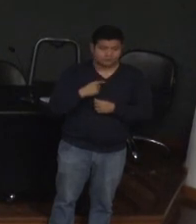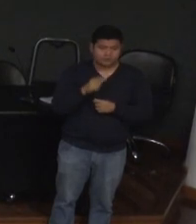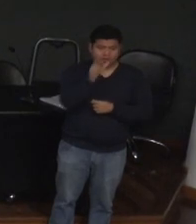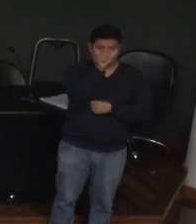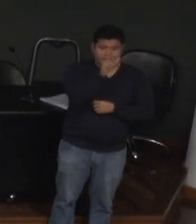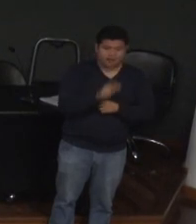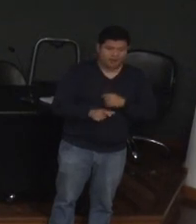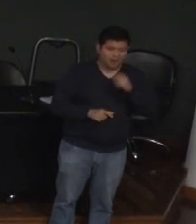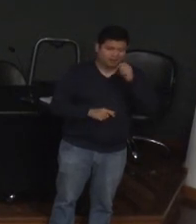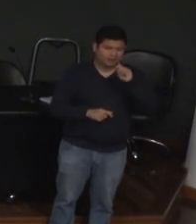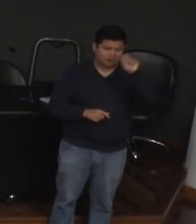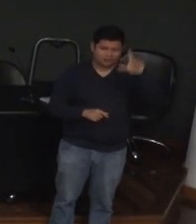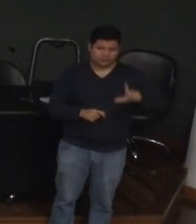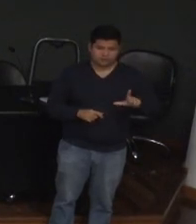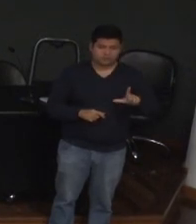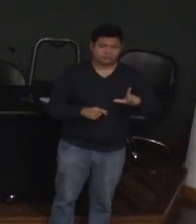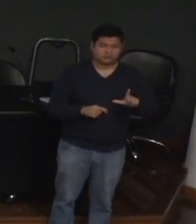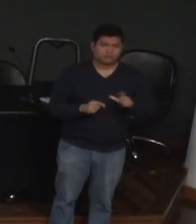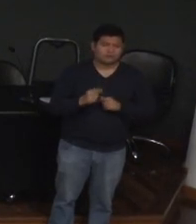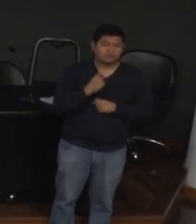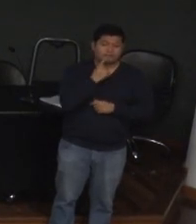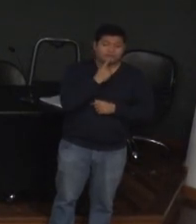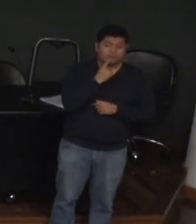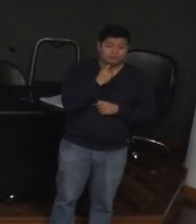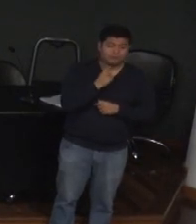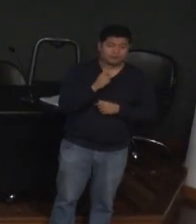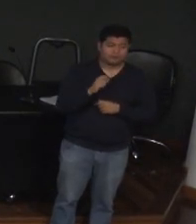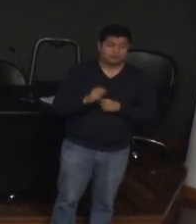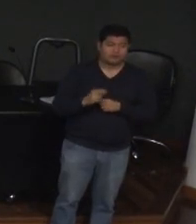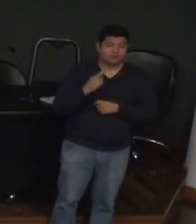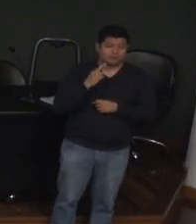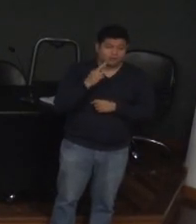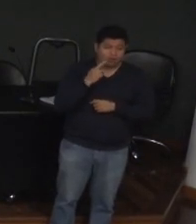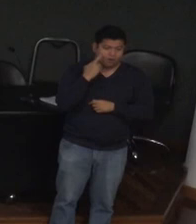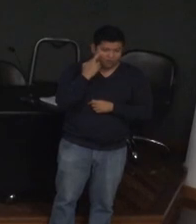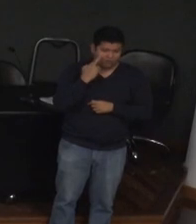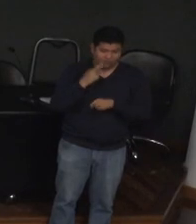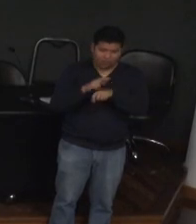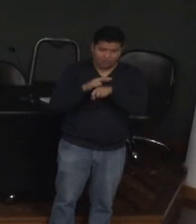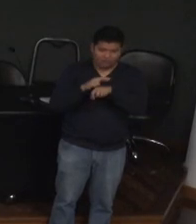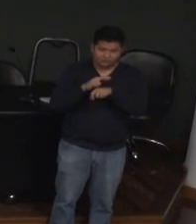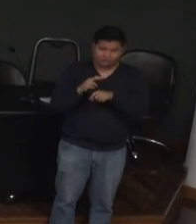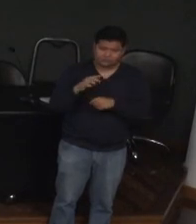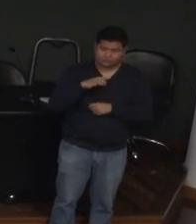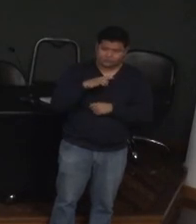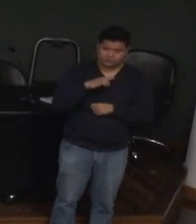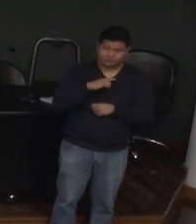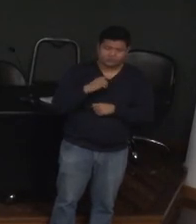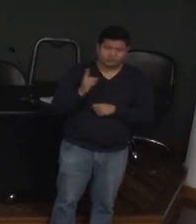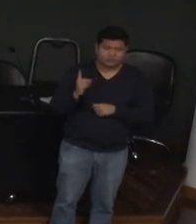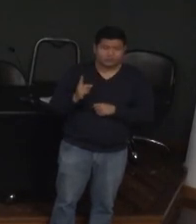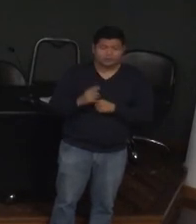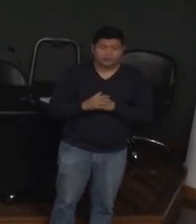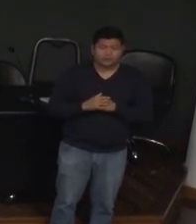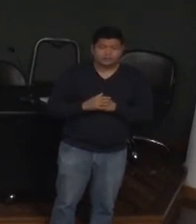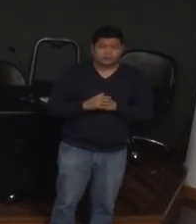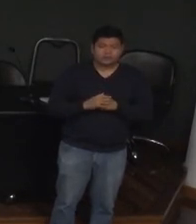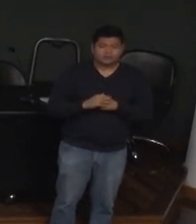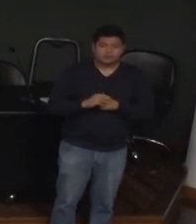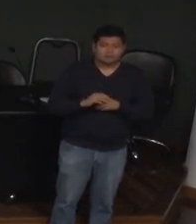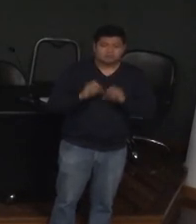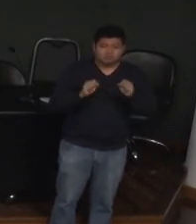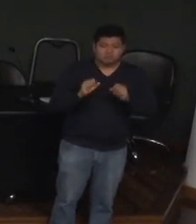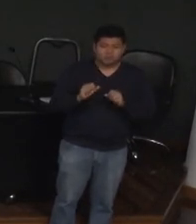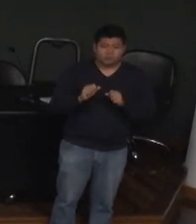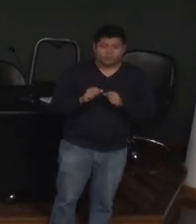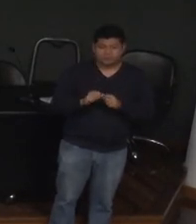para vocês, para ficar claro. Bom, o que tem aqui? Evento de risco, um possível incidente de vazamento de dados.